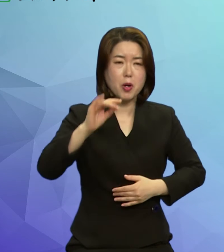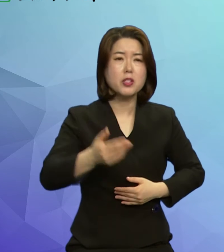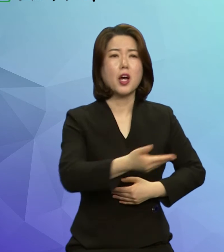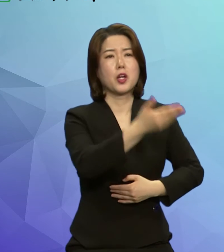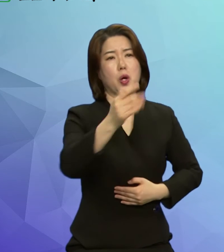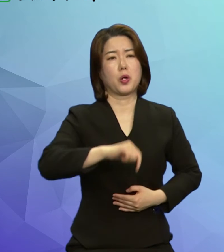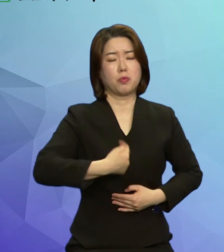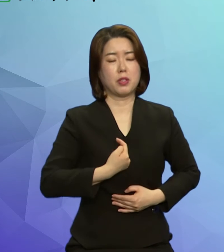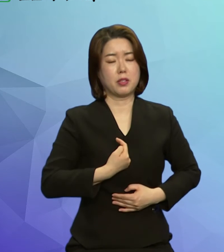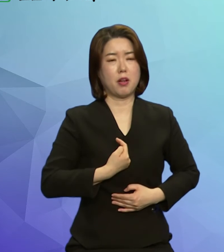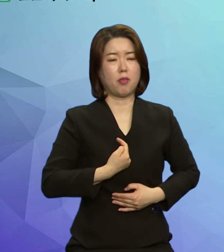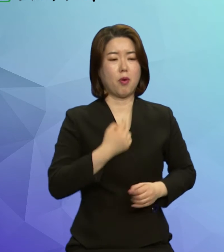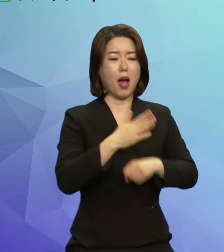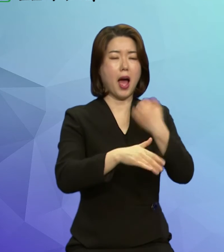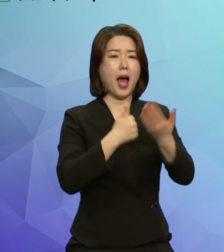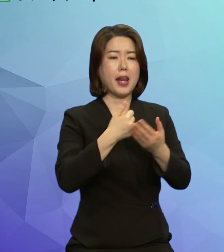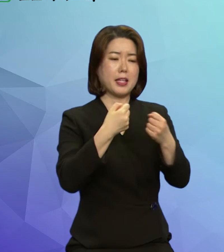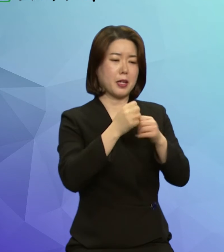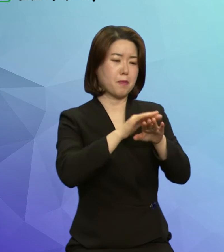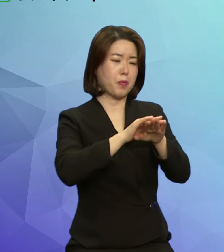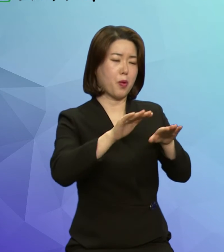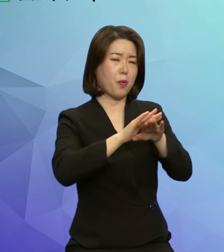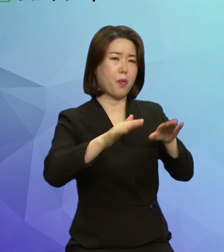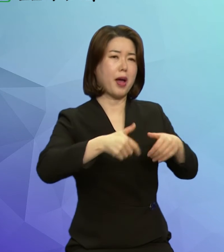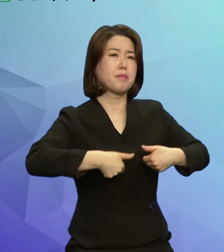자신이 하나님과 화해하라는 겁니다.